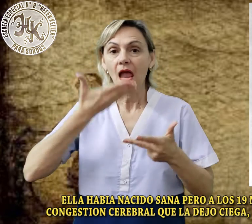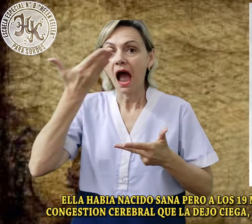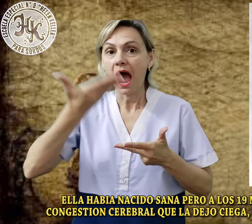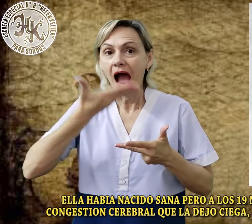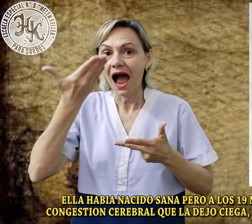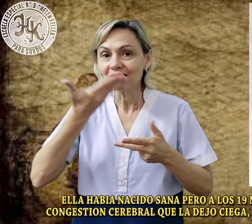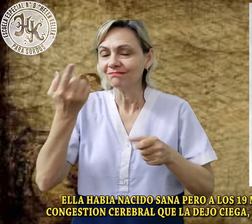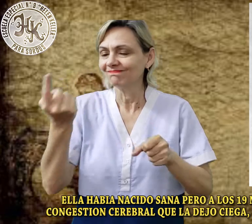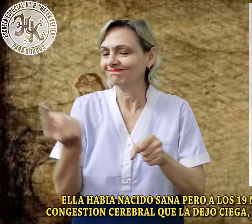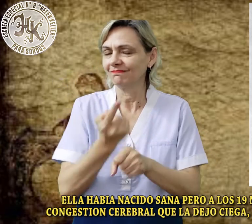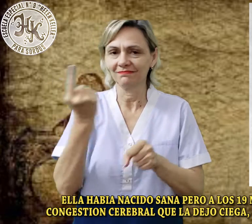de hablar.